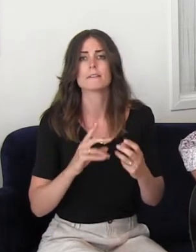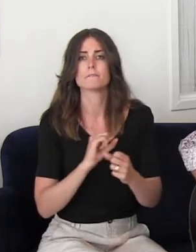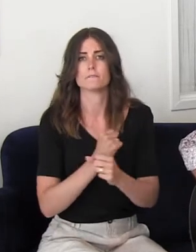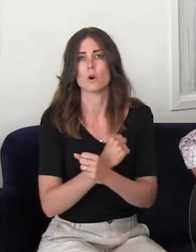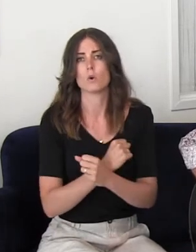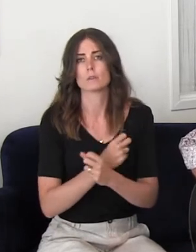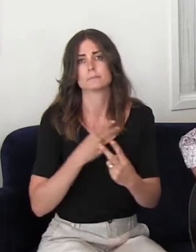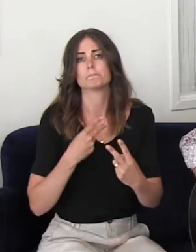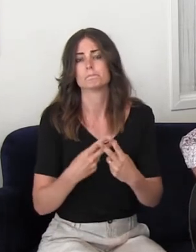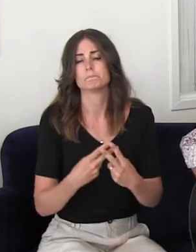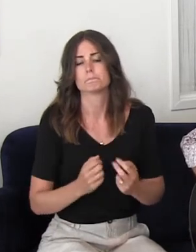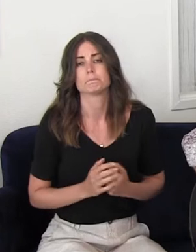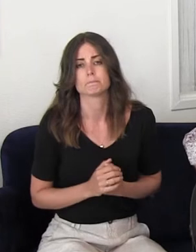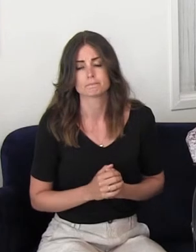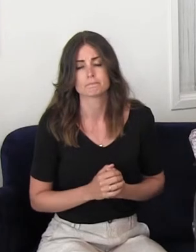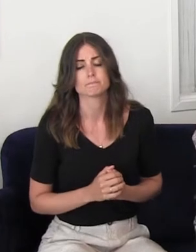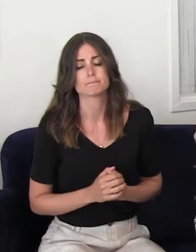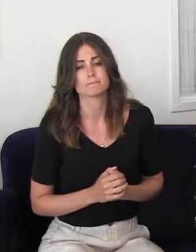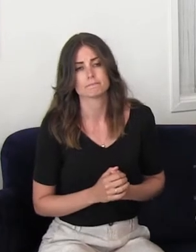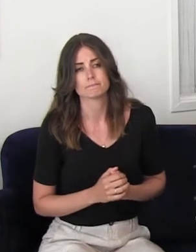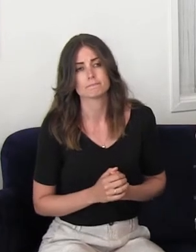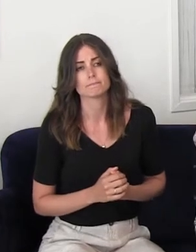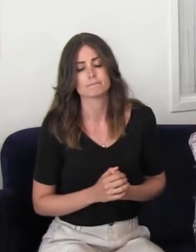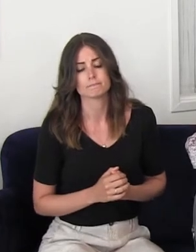i en fångtransport.